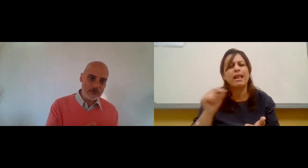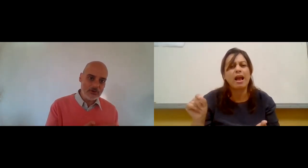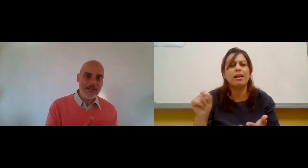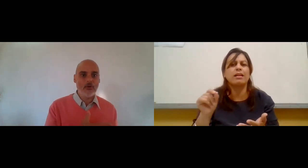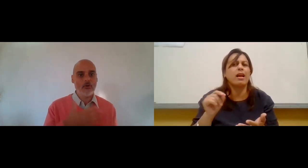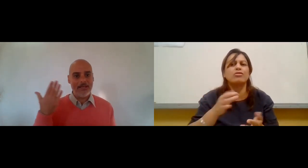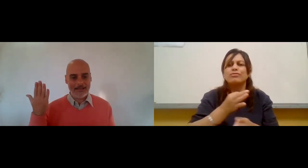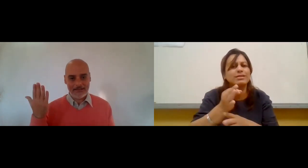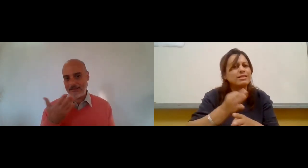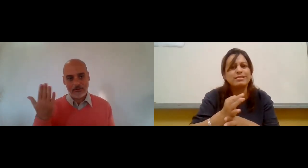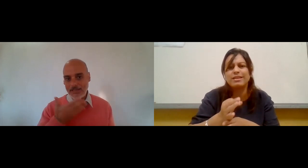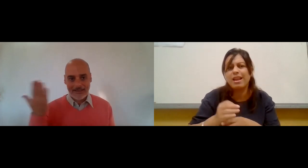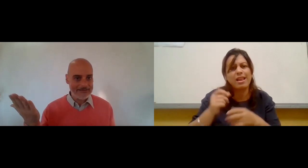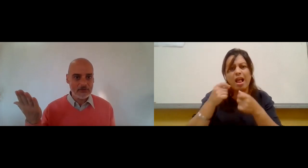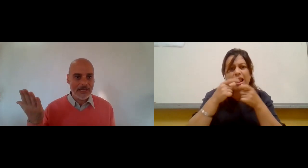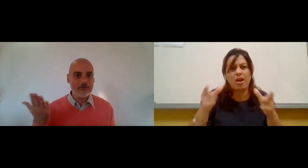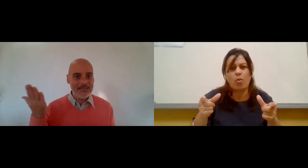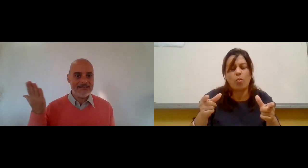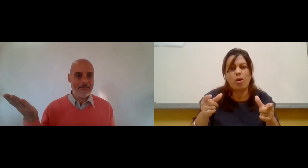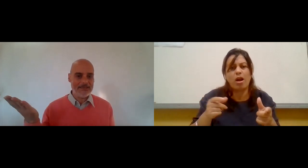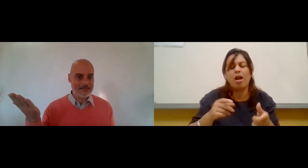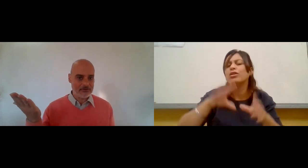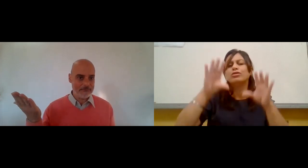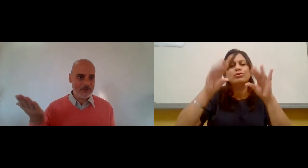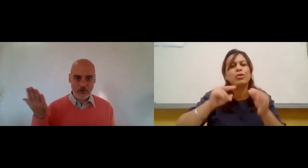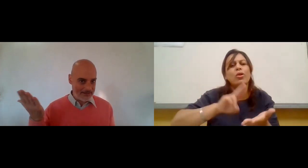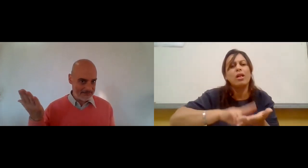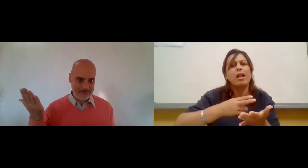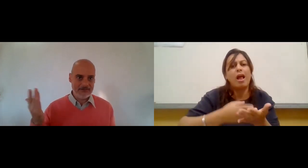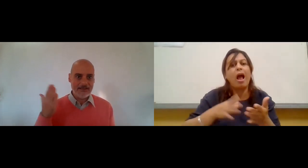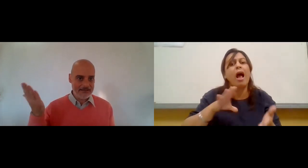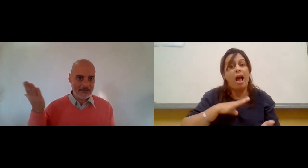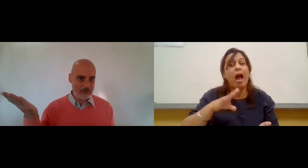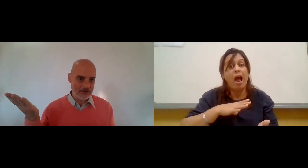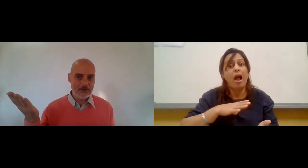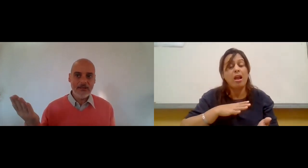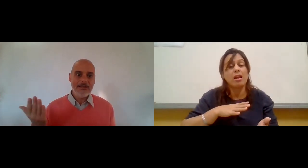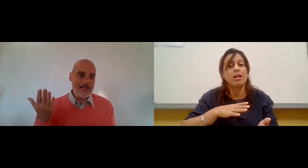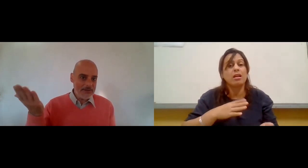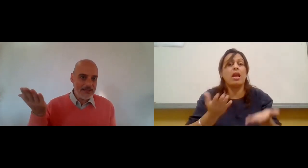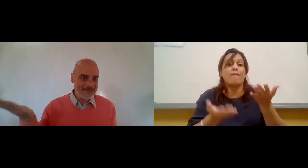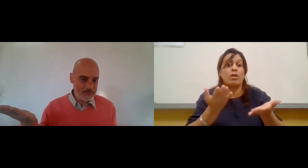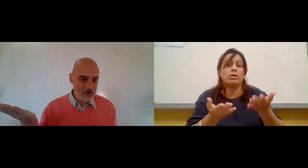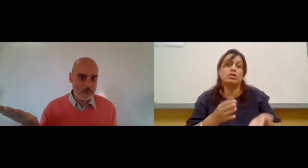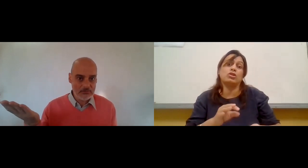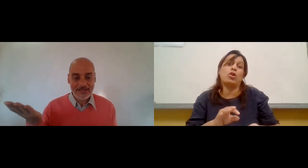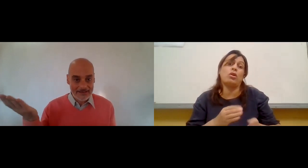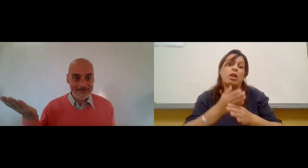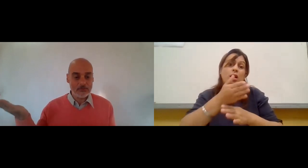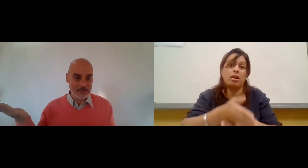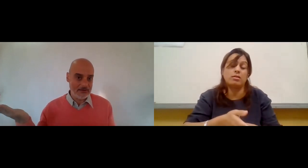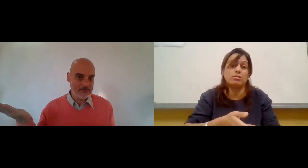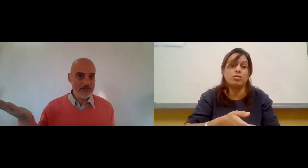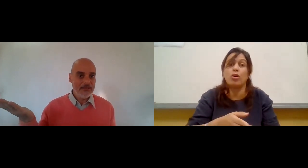carreras de traductorado como todas las carreras de traductorado tienen examen de ingreso. Todas las carreras de traductorado. La nuestra no es excepción, porque es una